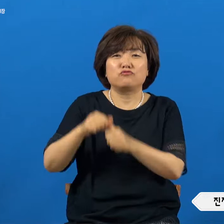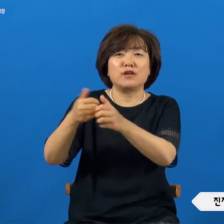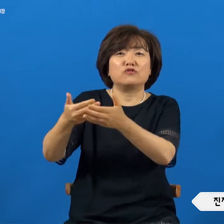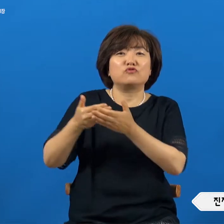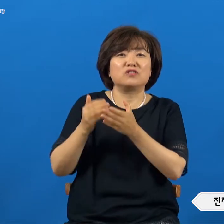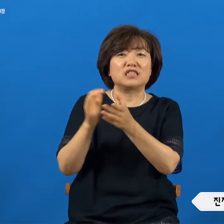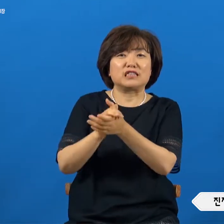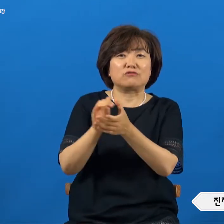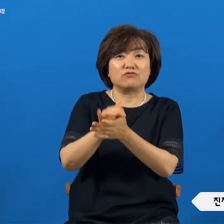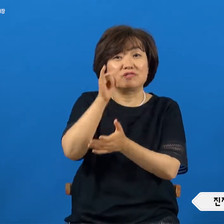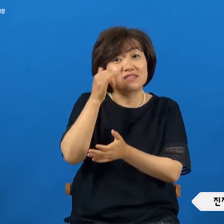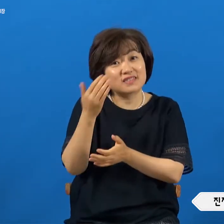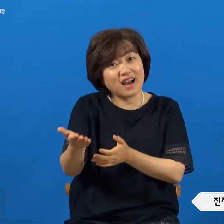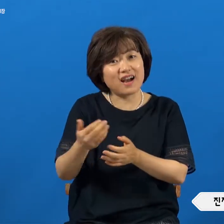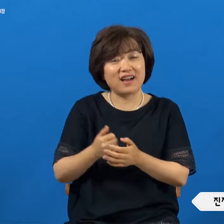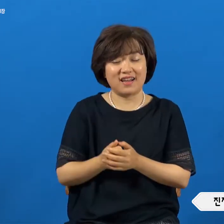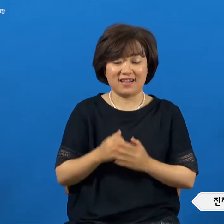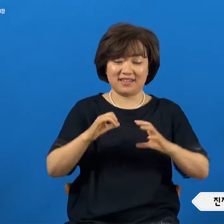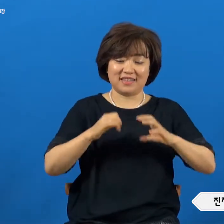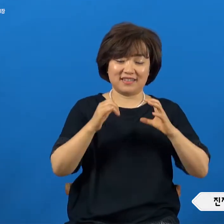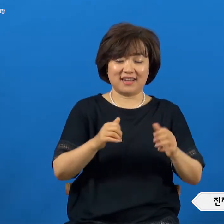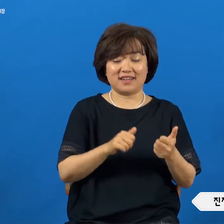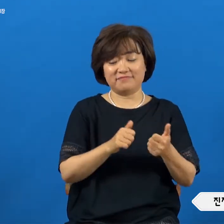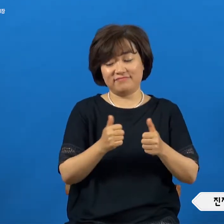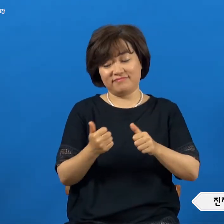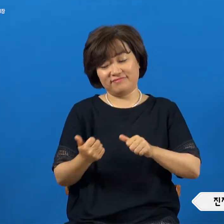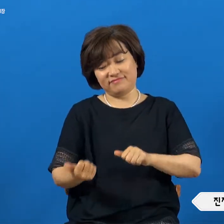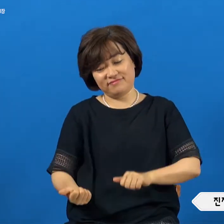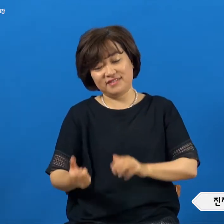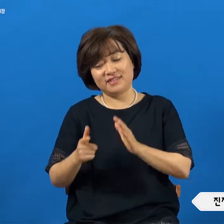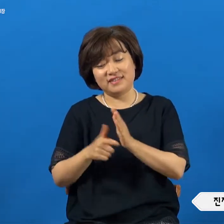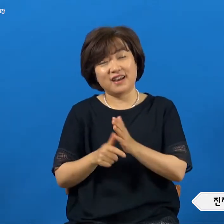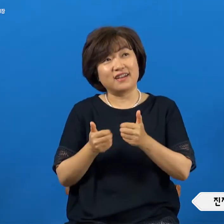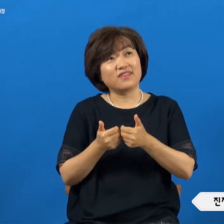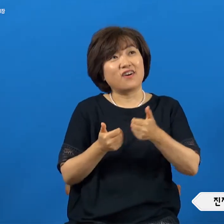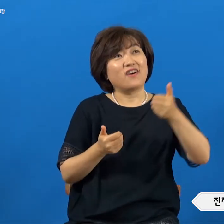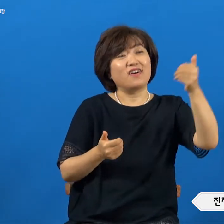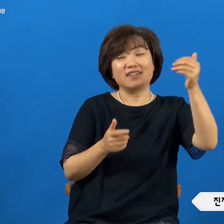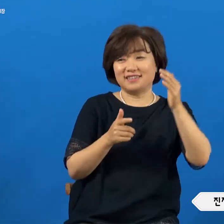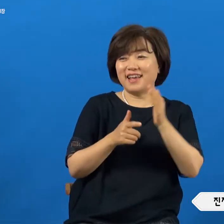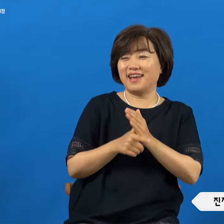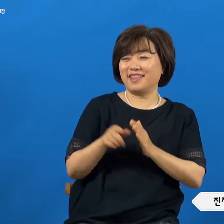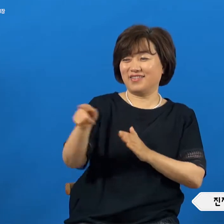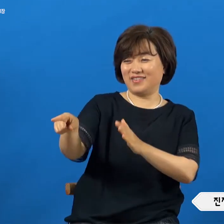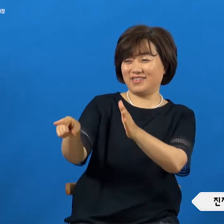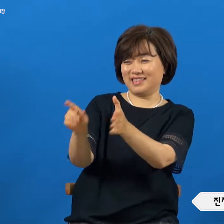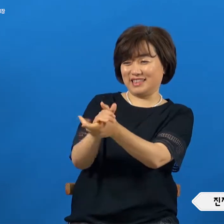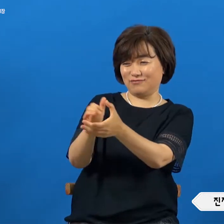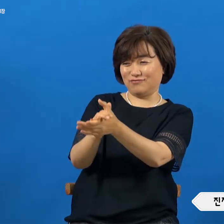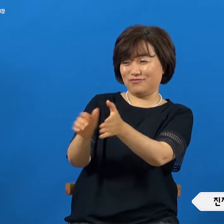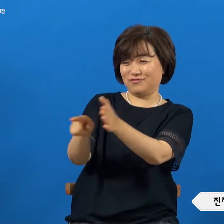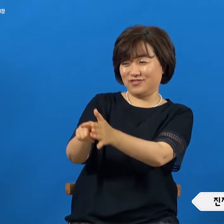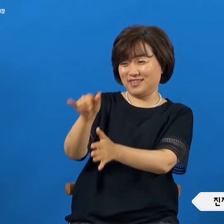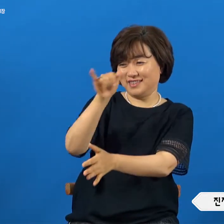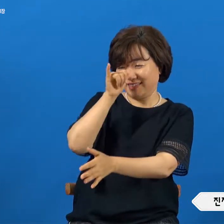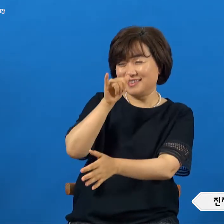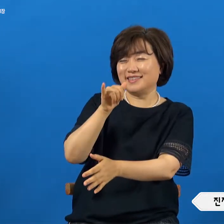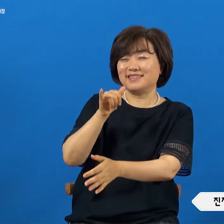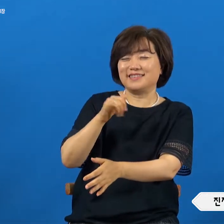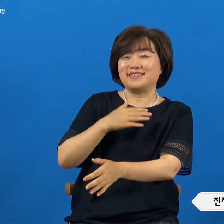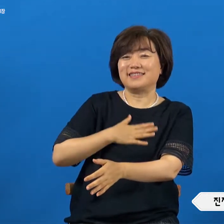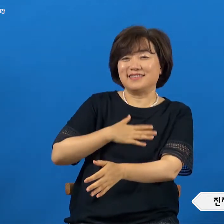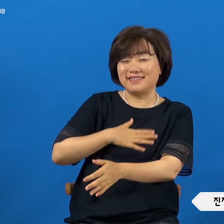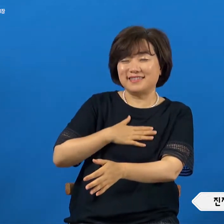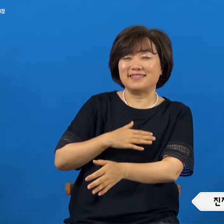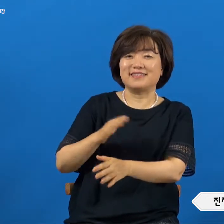세상을 놓고 떠나려 할 때 저 하나 있으니 하며 빙긋이 웃고 눈을 감을 그 사람을